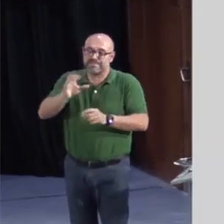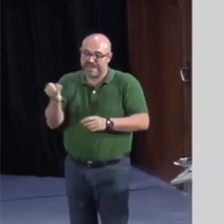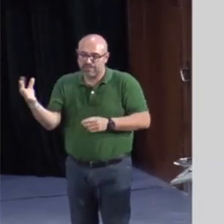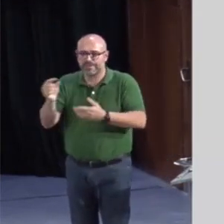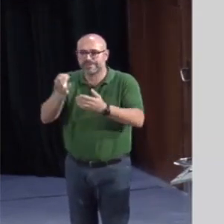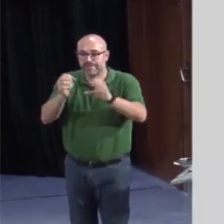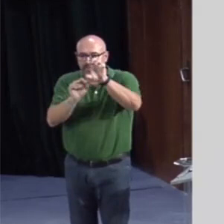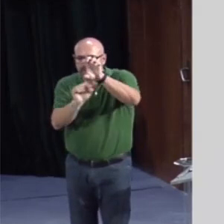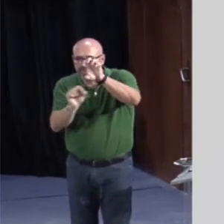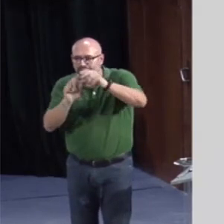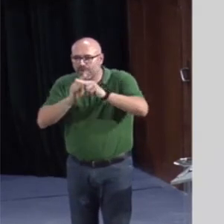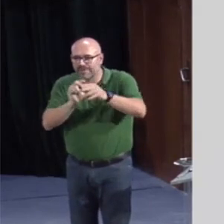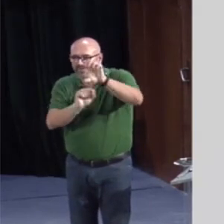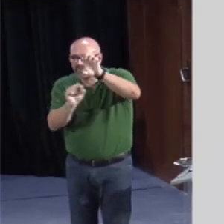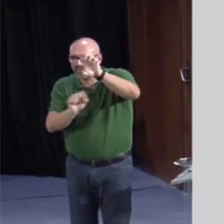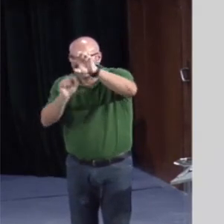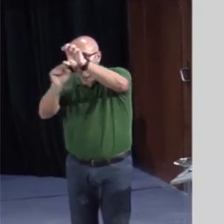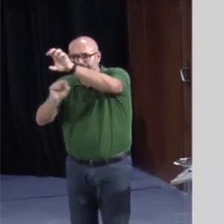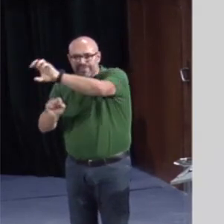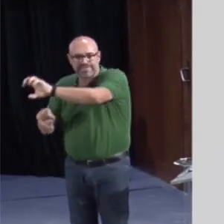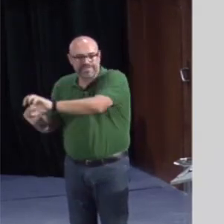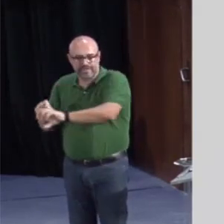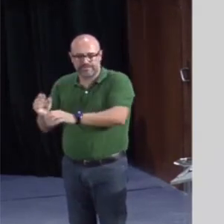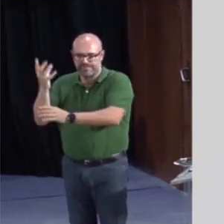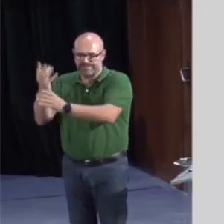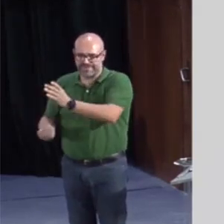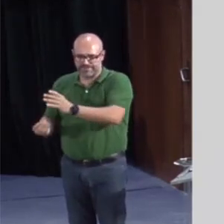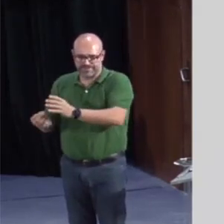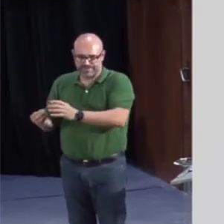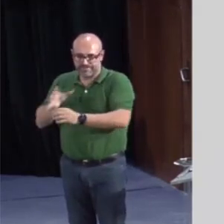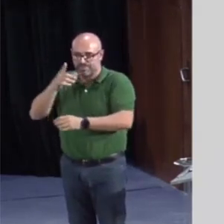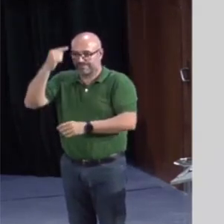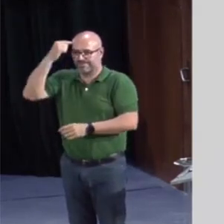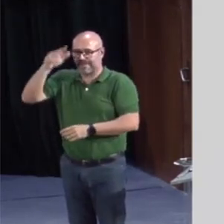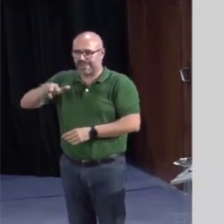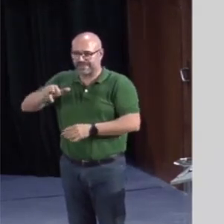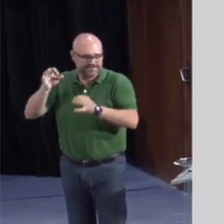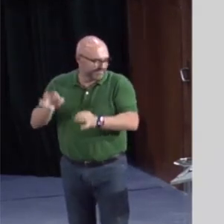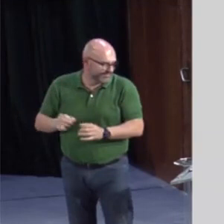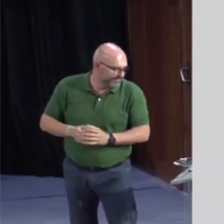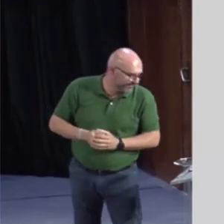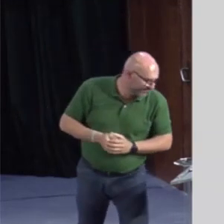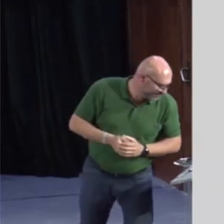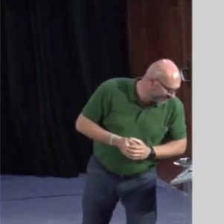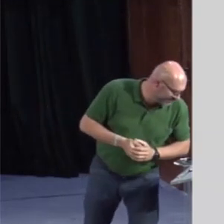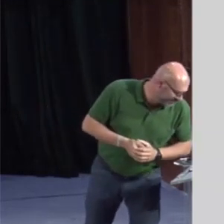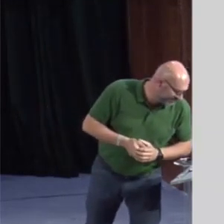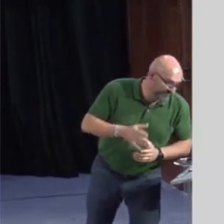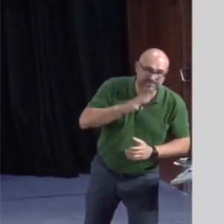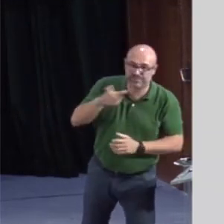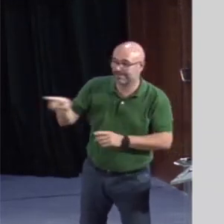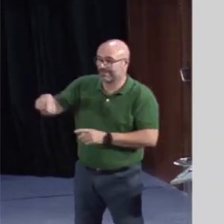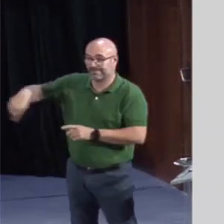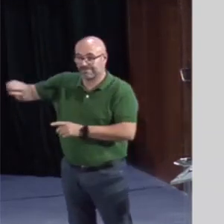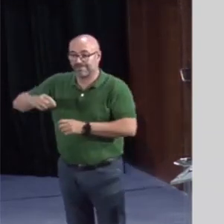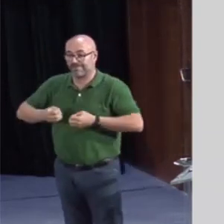lo que conllevaba es que el alumnado lo que hacía era una interpretación realmente de la lengua española, y sobre todo tenía mucha influencia y